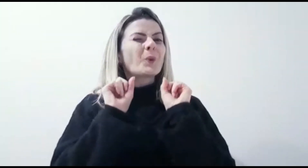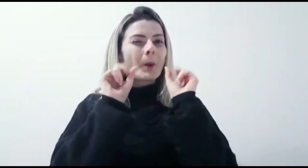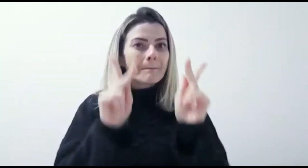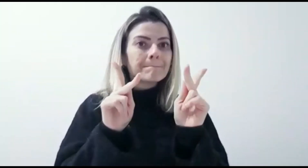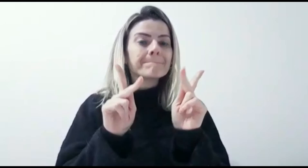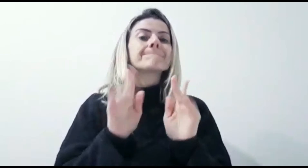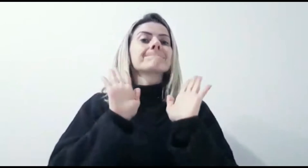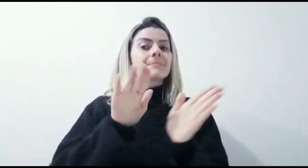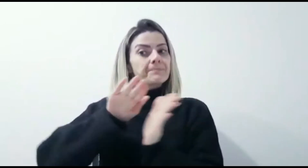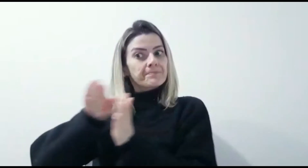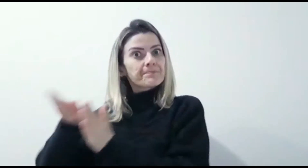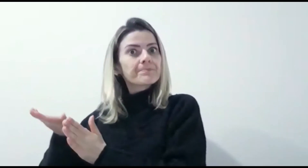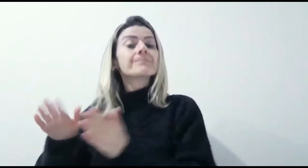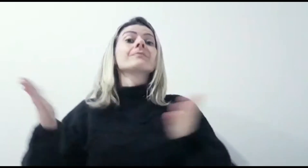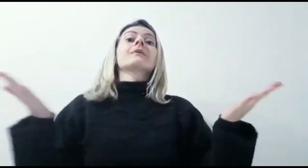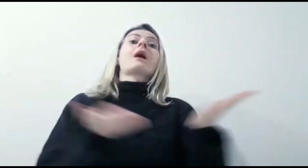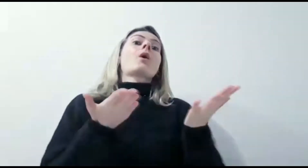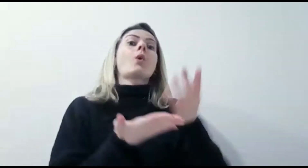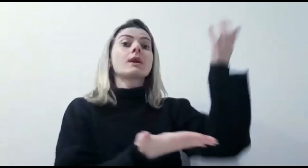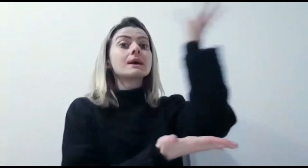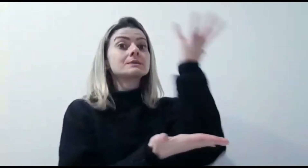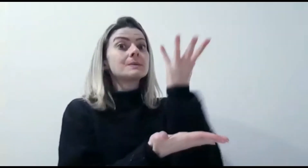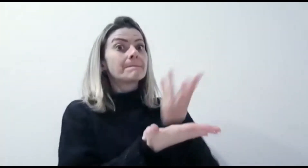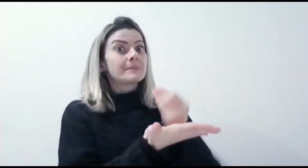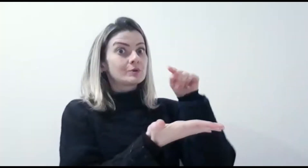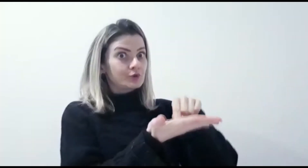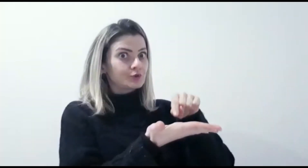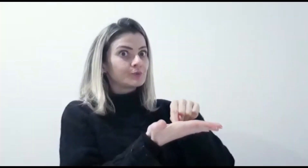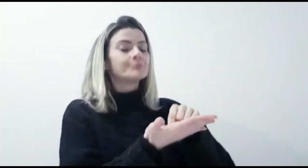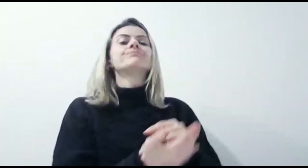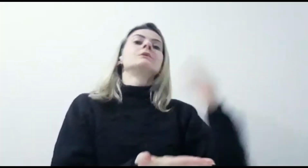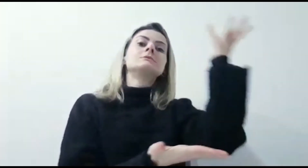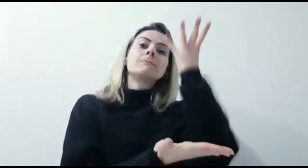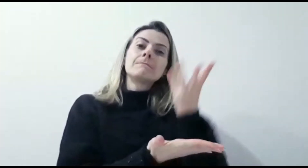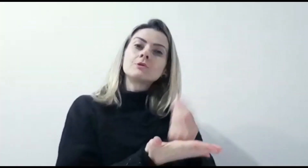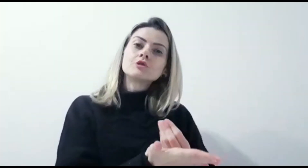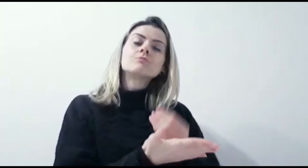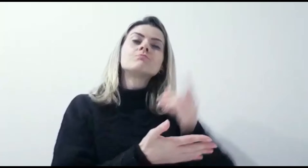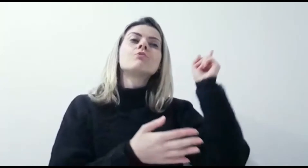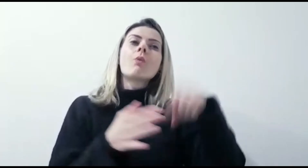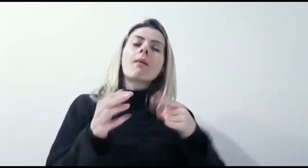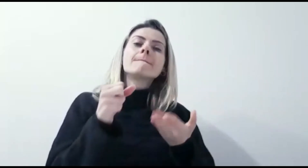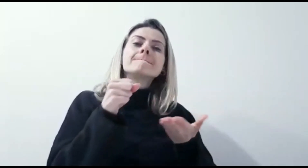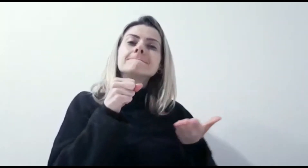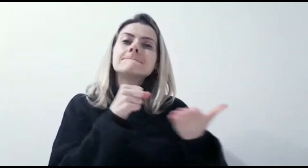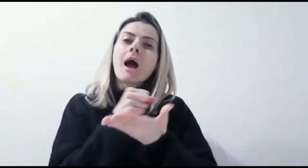Então, ok? Bom, agora, sobre o espiritismo.